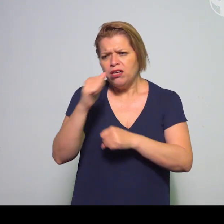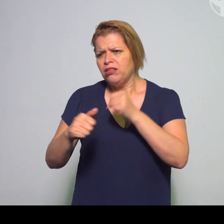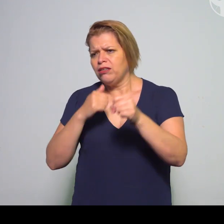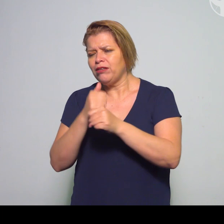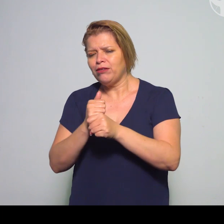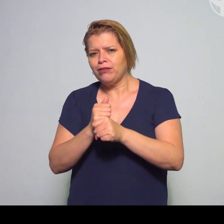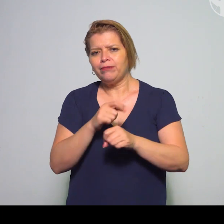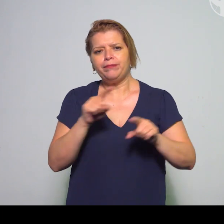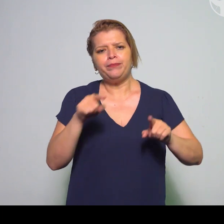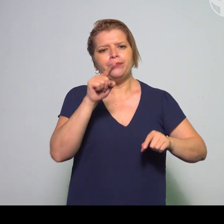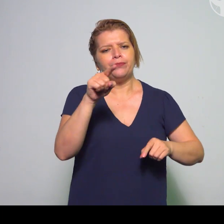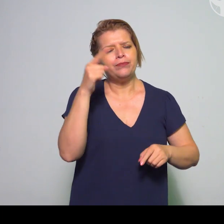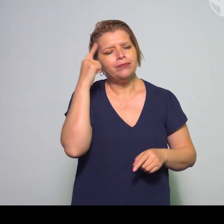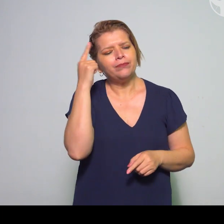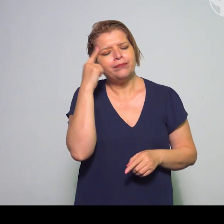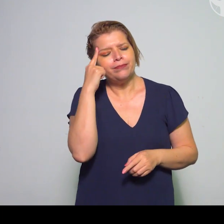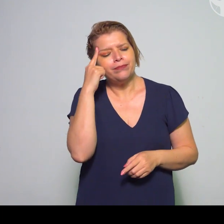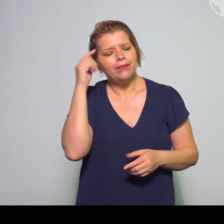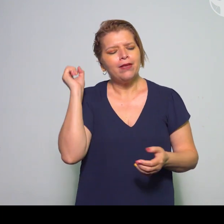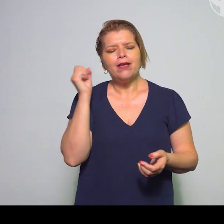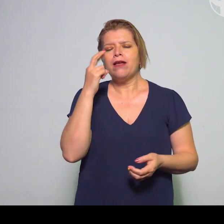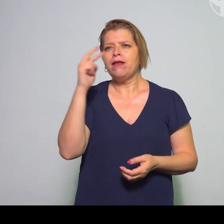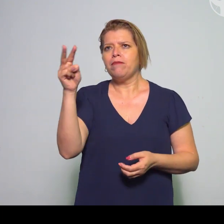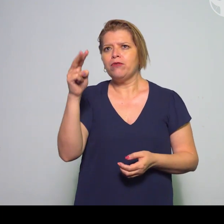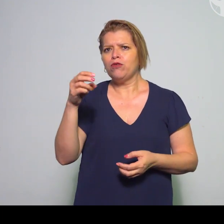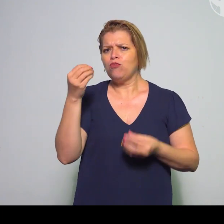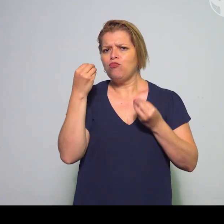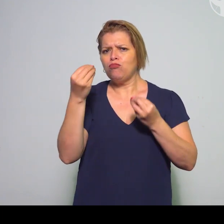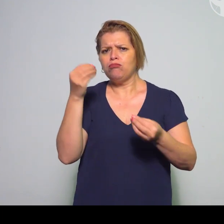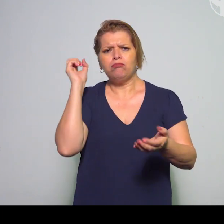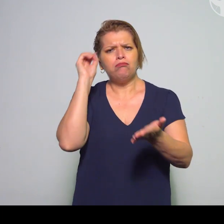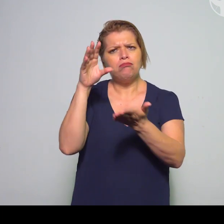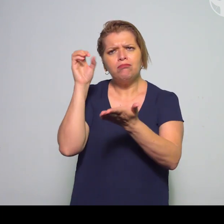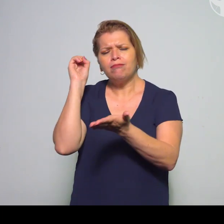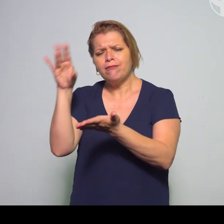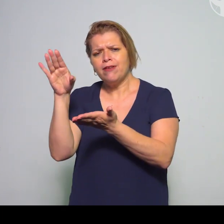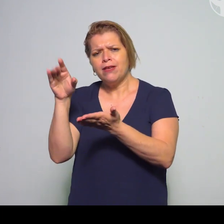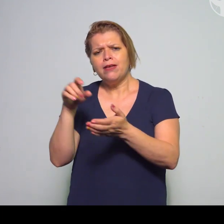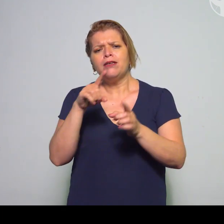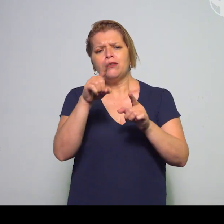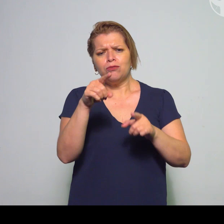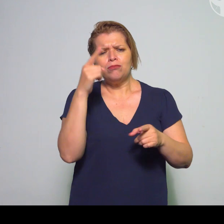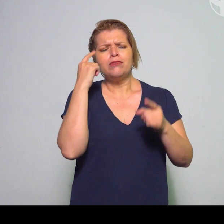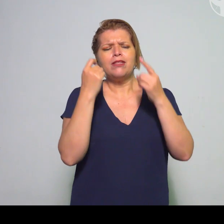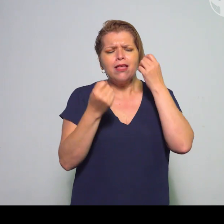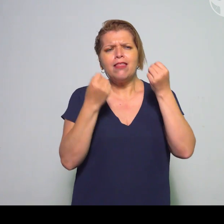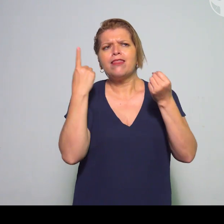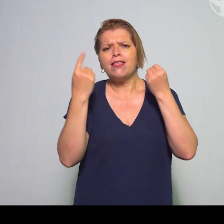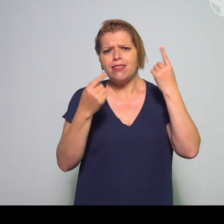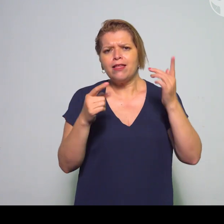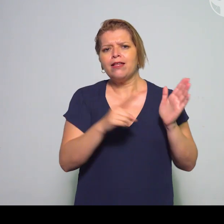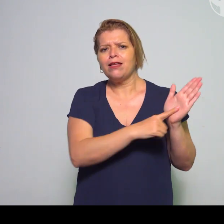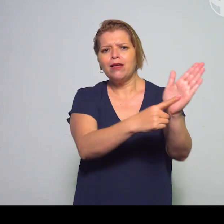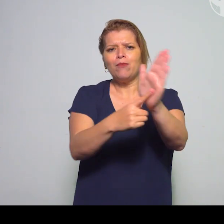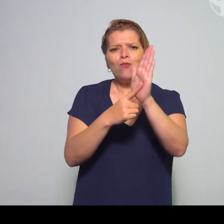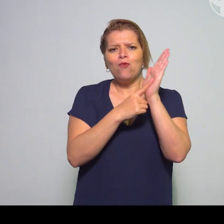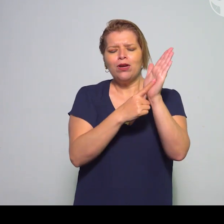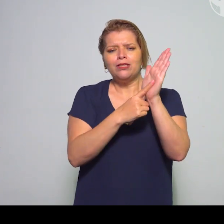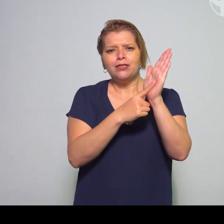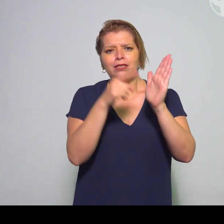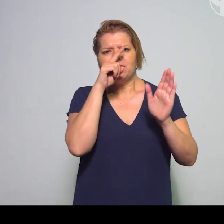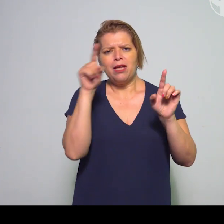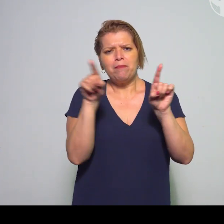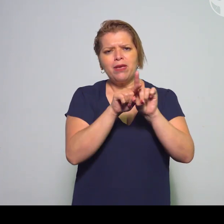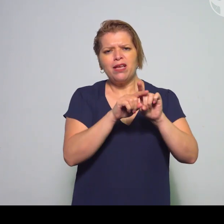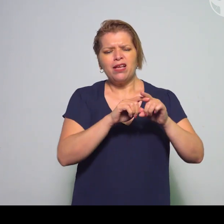empecinado solo en ver tu bendición sin darte cuenta que has dado pasos de avance. Y entonces tienes que mostrar